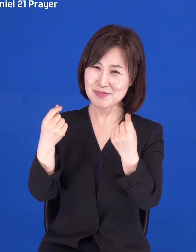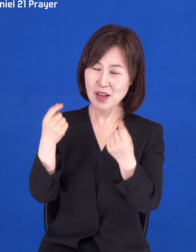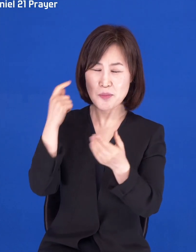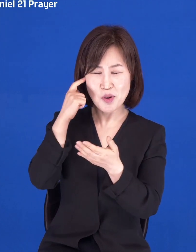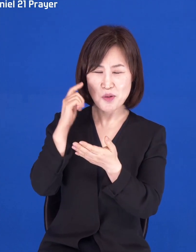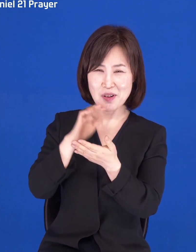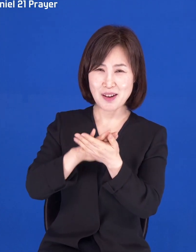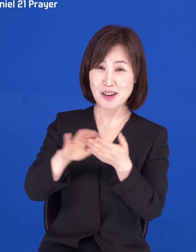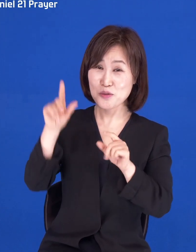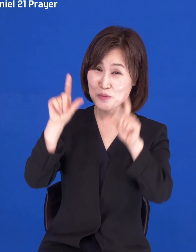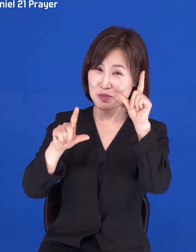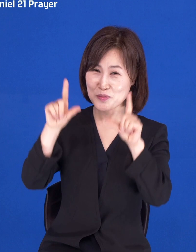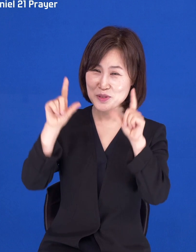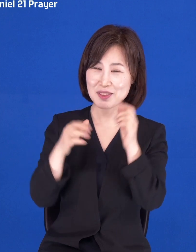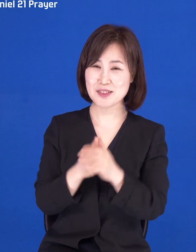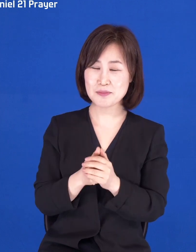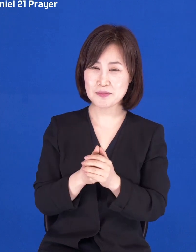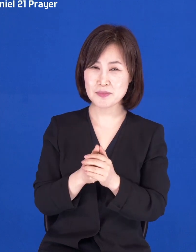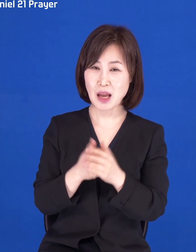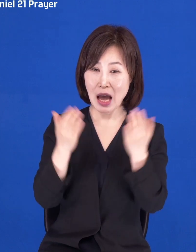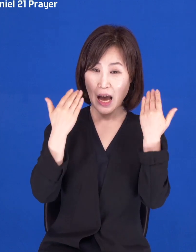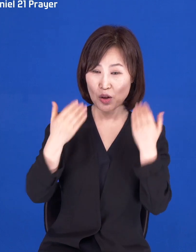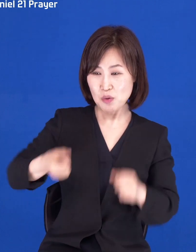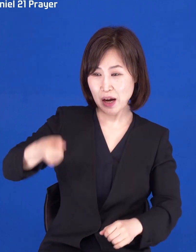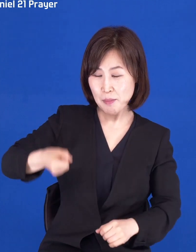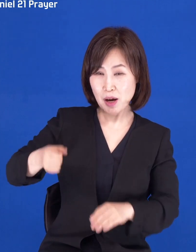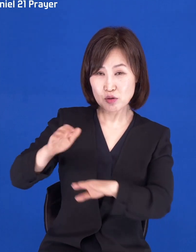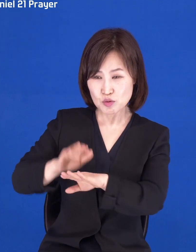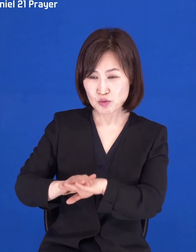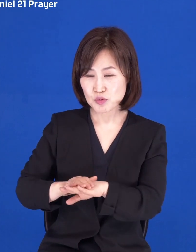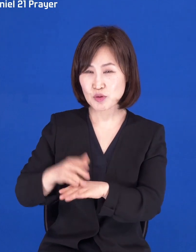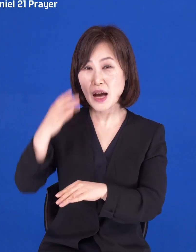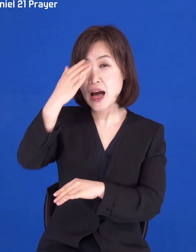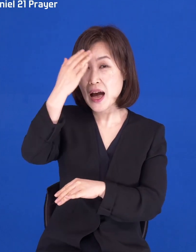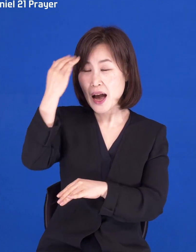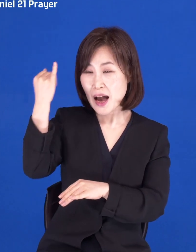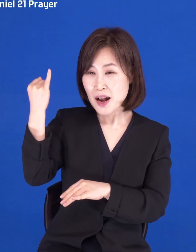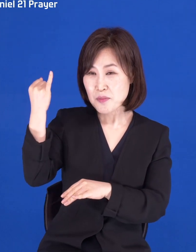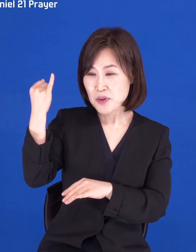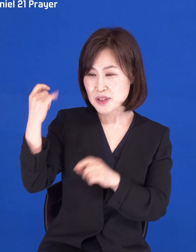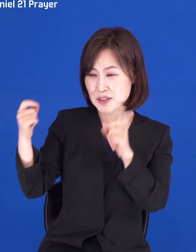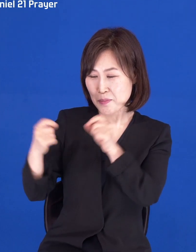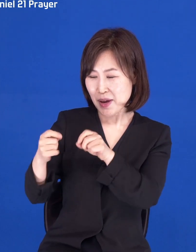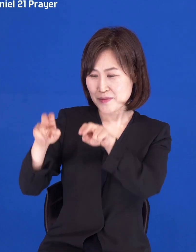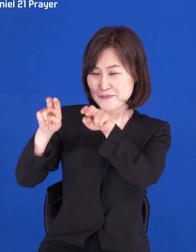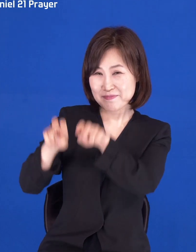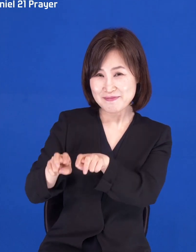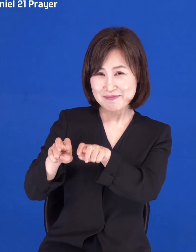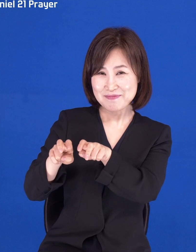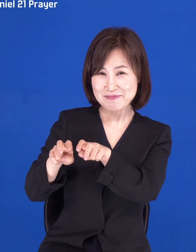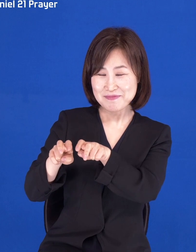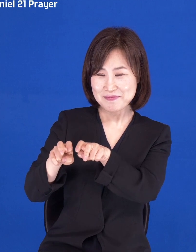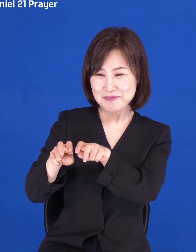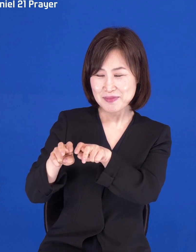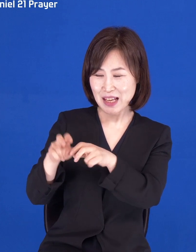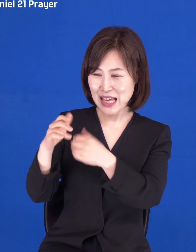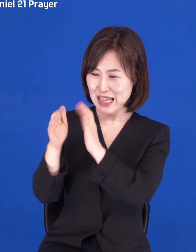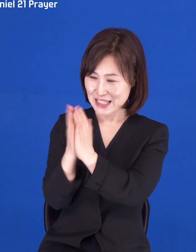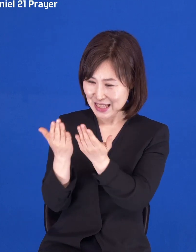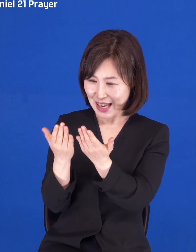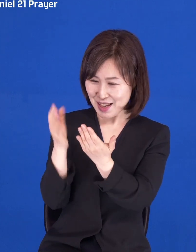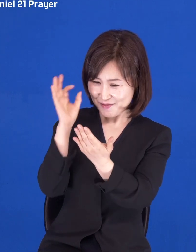옆에 내려놓고 할머니가 창가 밑에서 성경을 보고 계시는데 가 옆에 저그리고 앉아서 같이 들여다보는